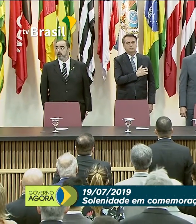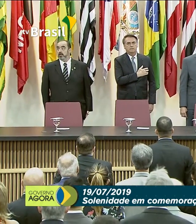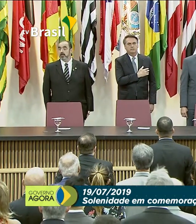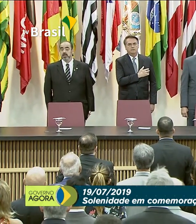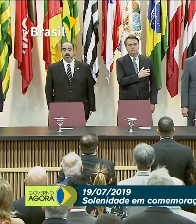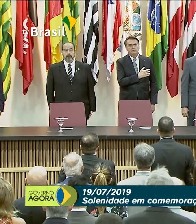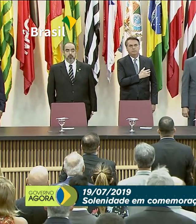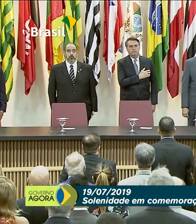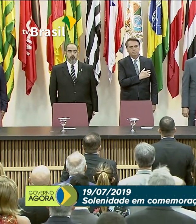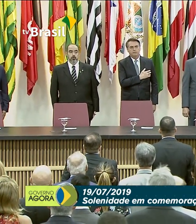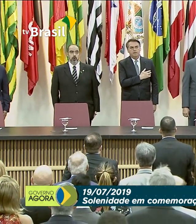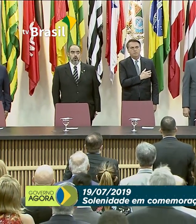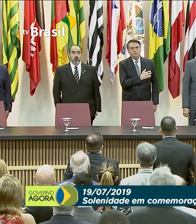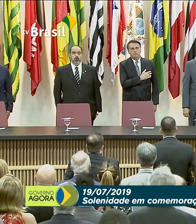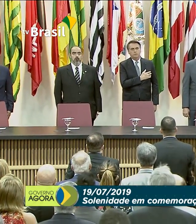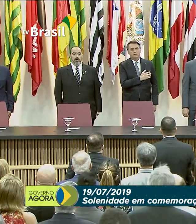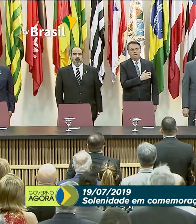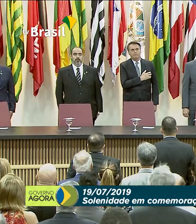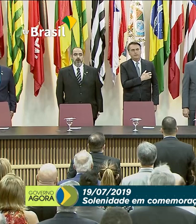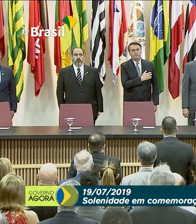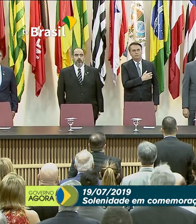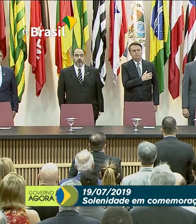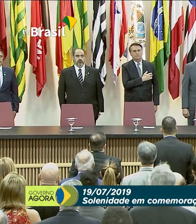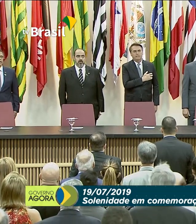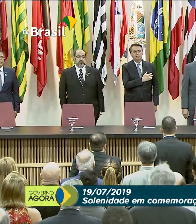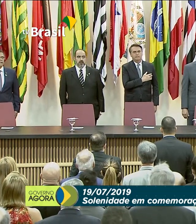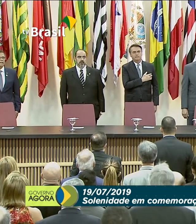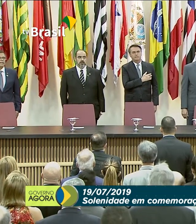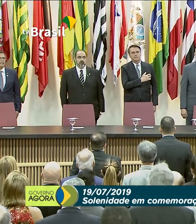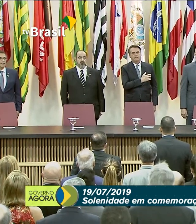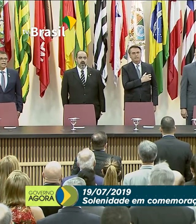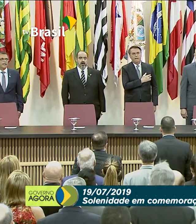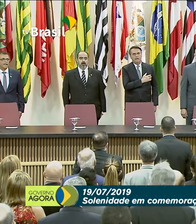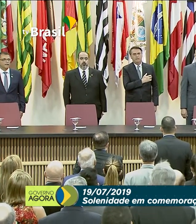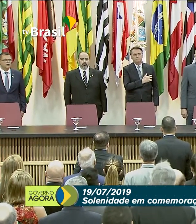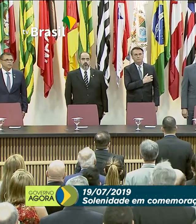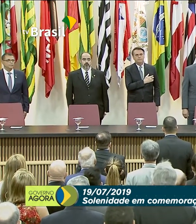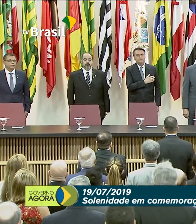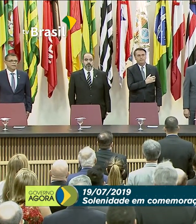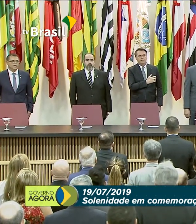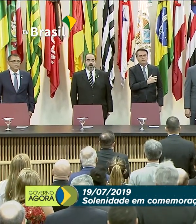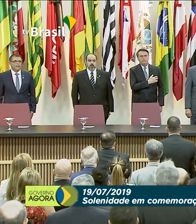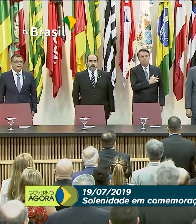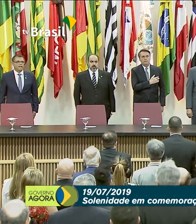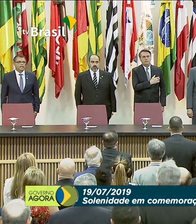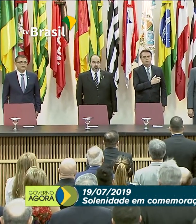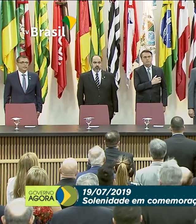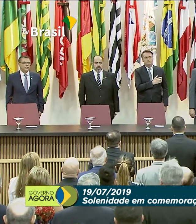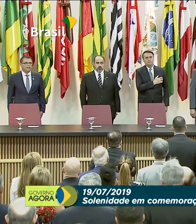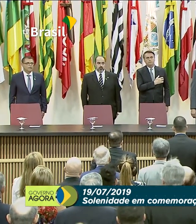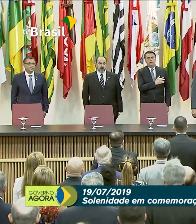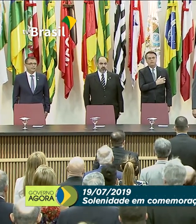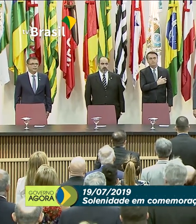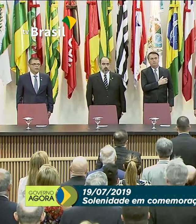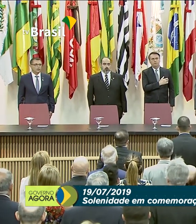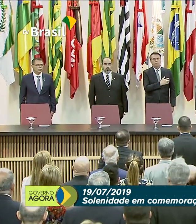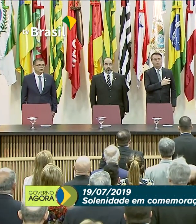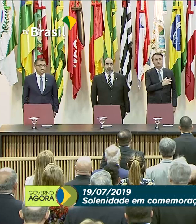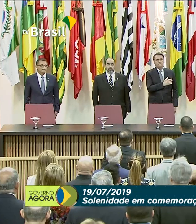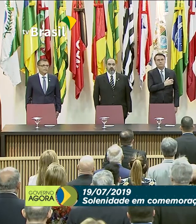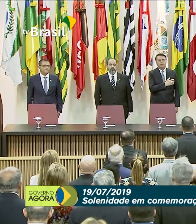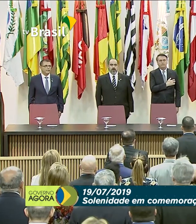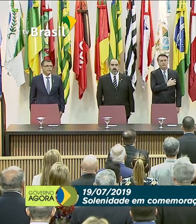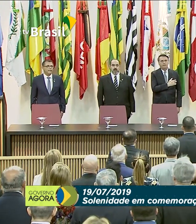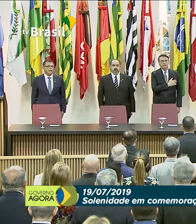seja símbolo, um lábaro que sentas estrelado, e diga o verde